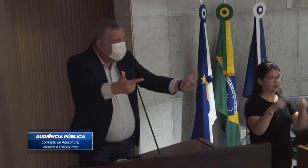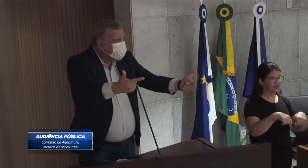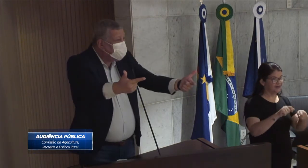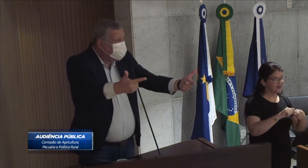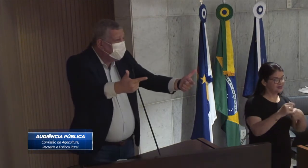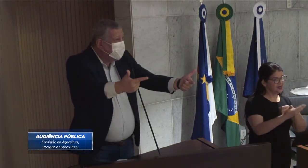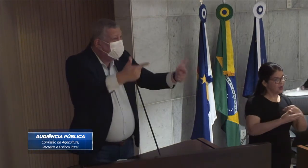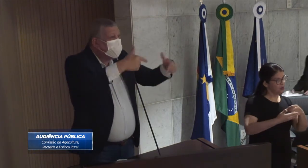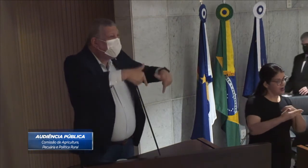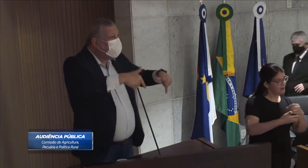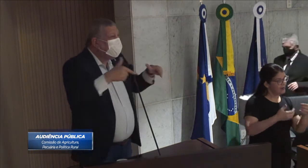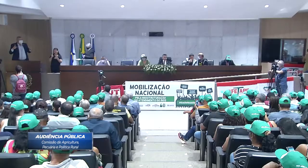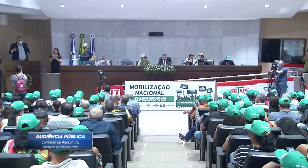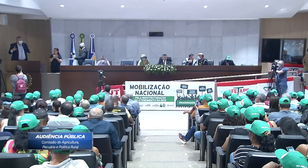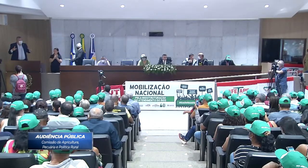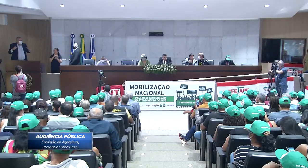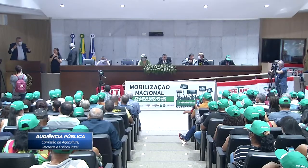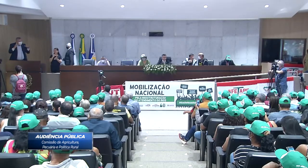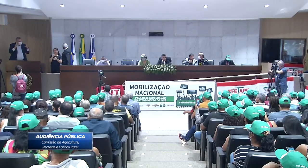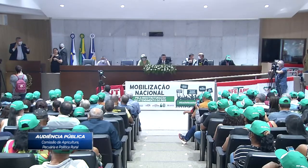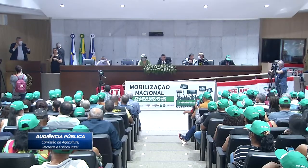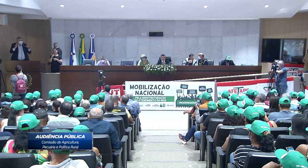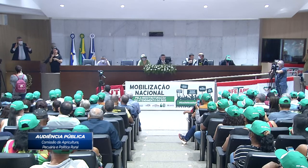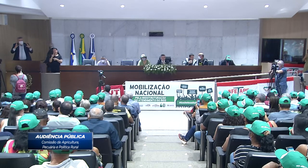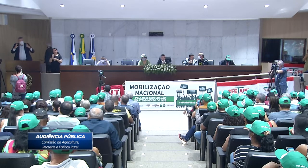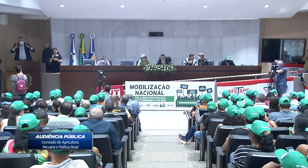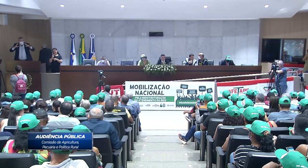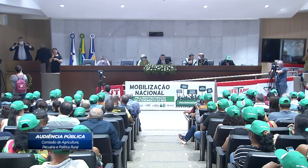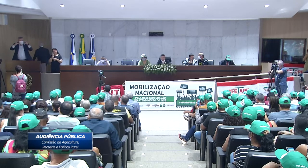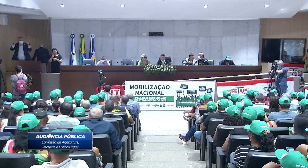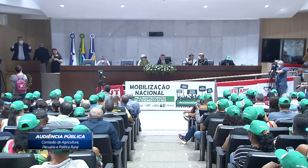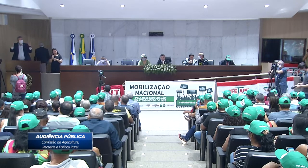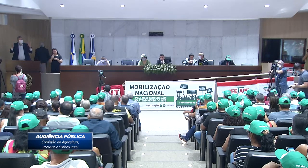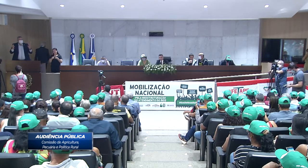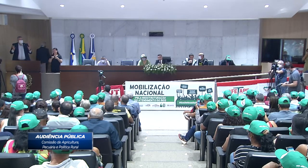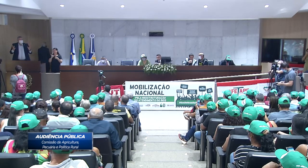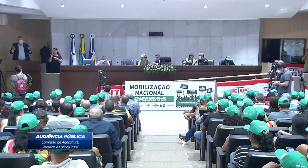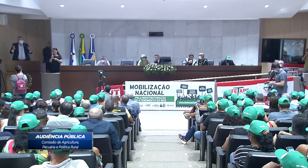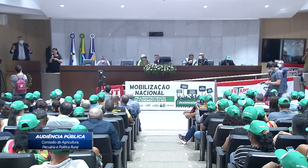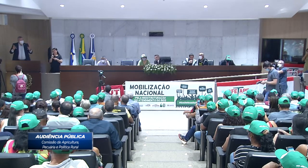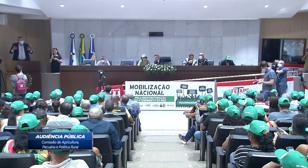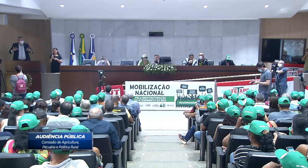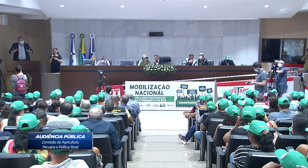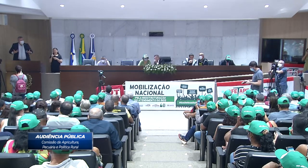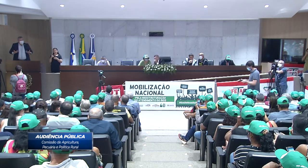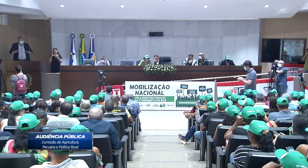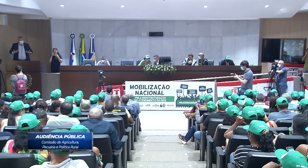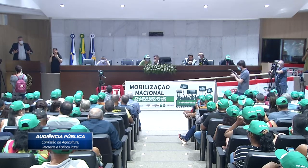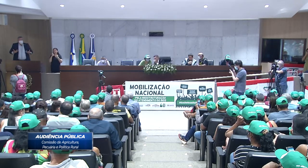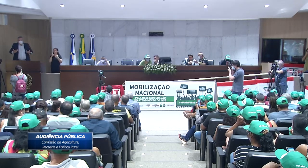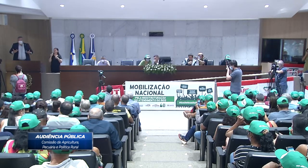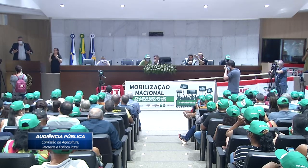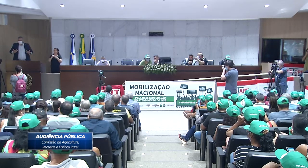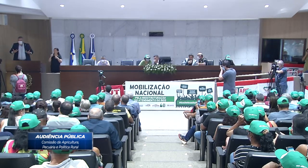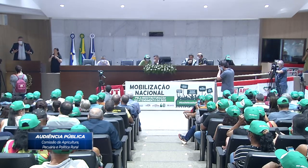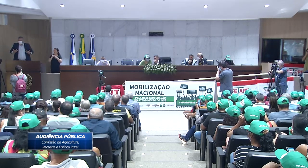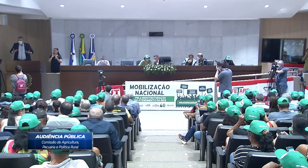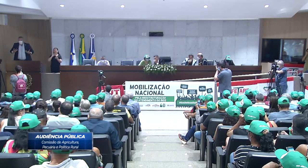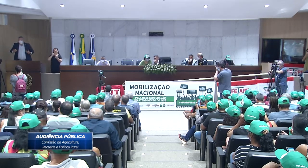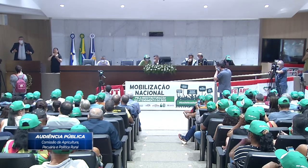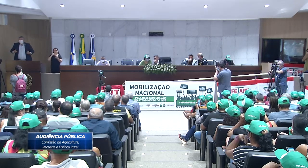de dados da Dataprev e do SERPRO. Então, percebam que essa engrenagem feita, ela tem o objetivo de fazer com